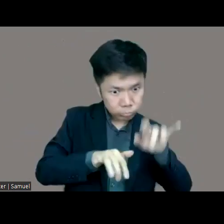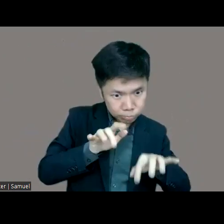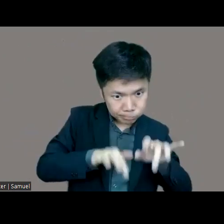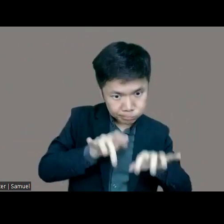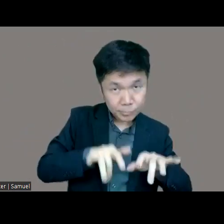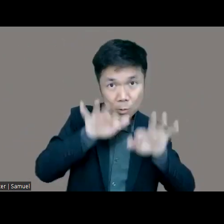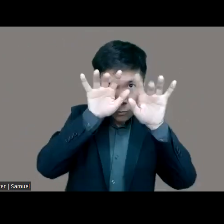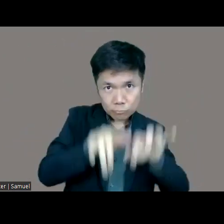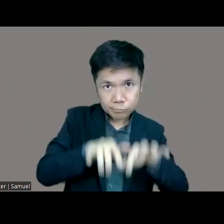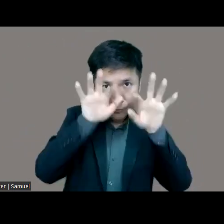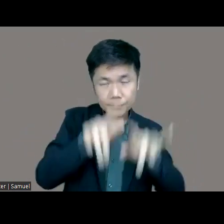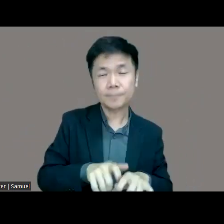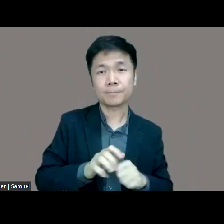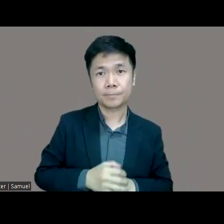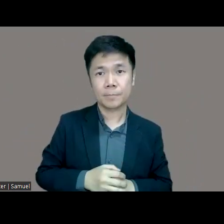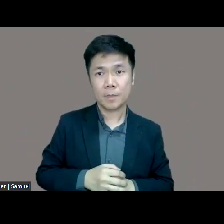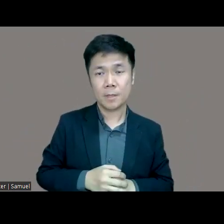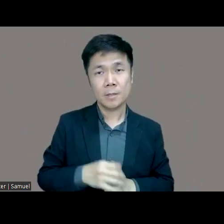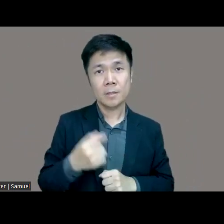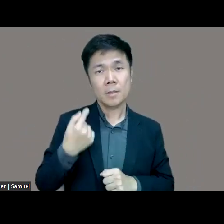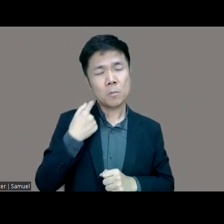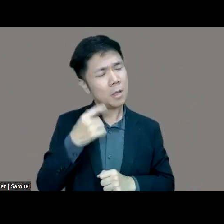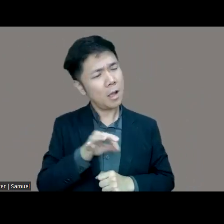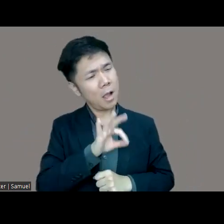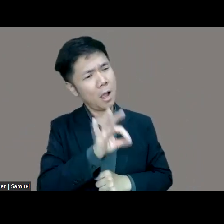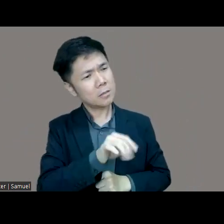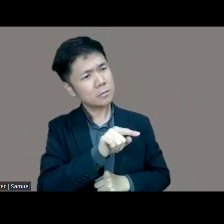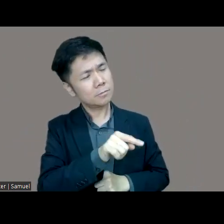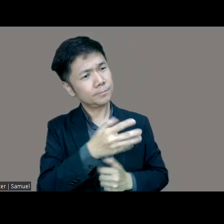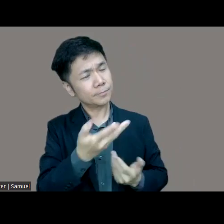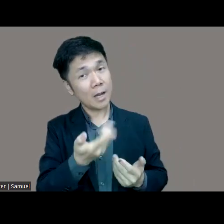avec ce qu'on a discuté auparavant, avec